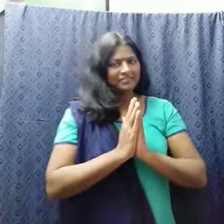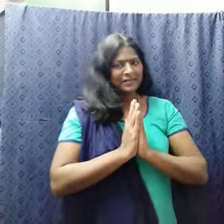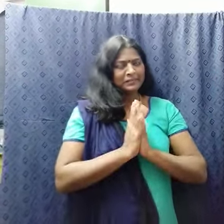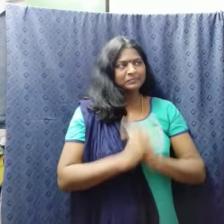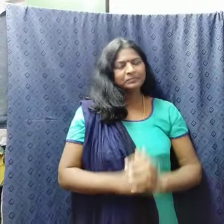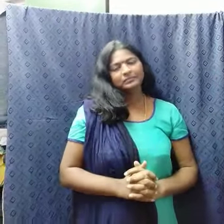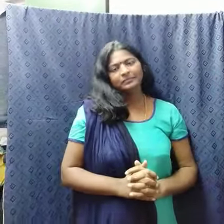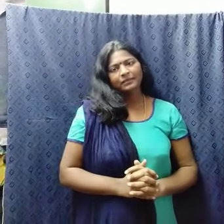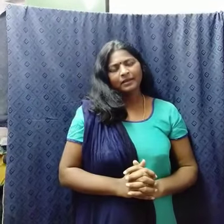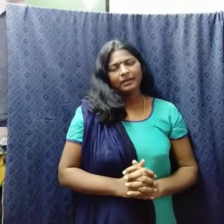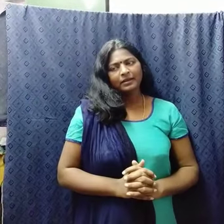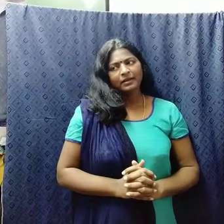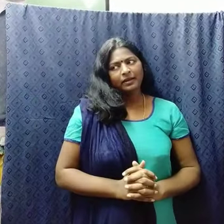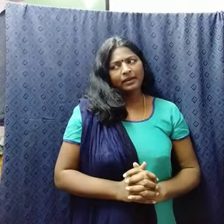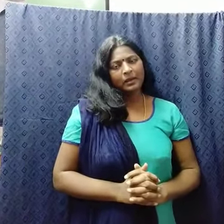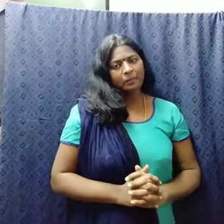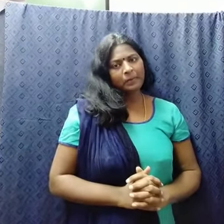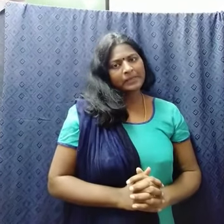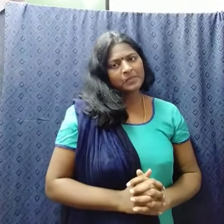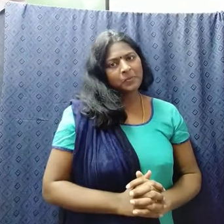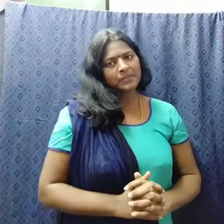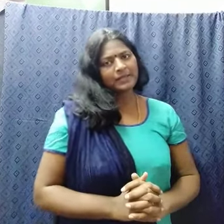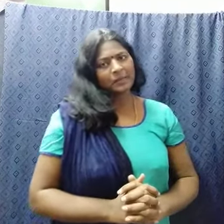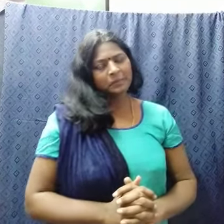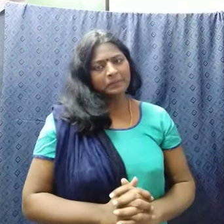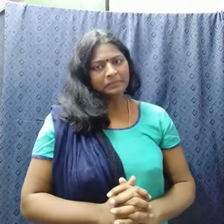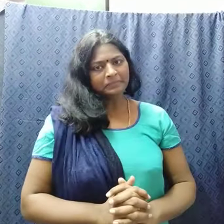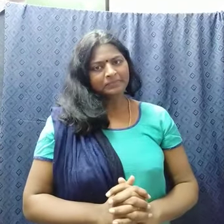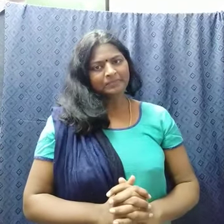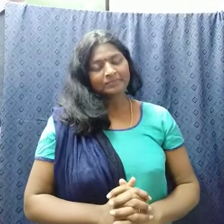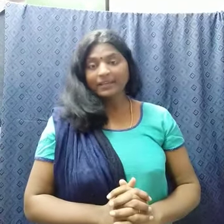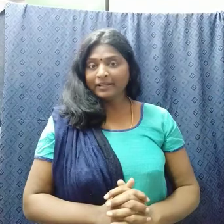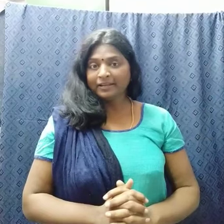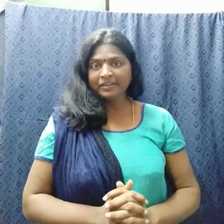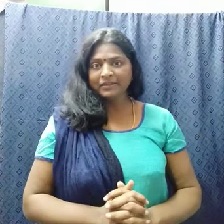வணக்கம். இன்னைக்கு பேச போற தலைப்பு என்னவா இருக்கும்?